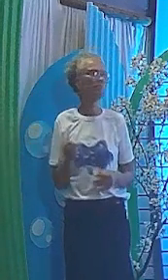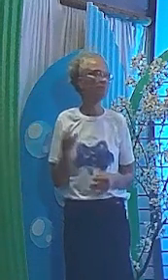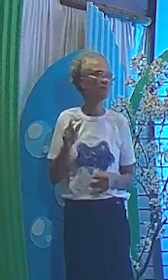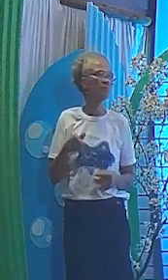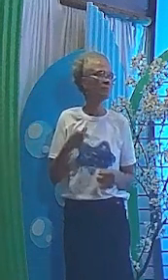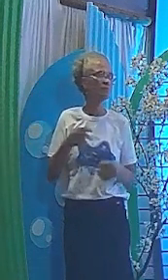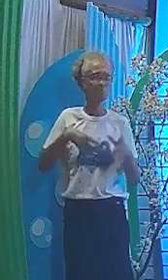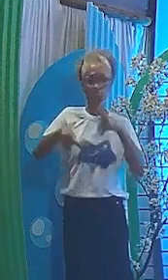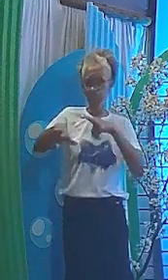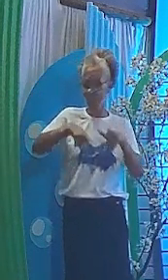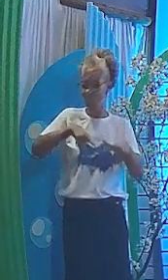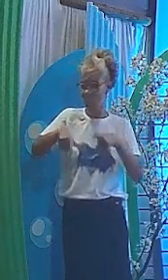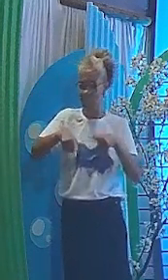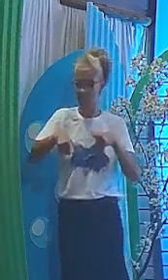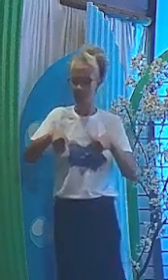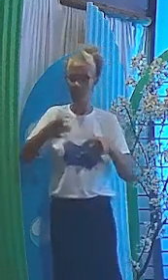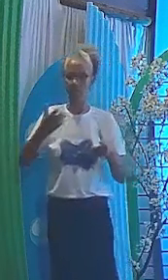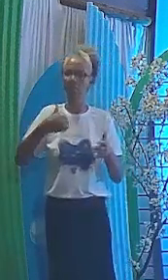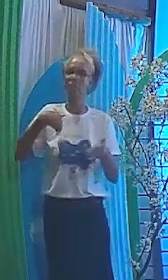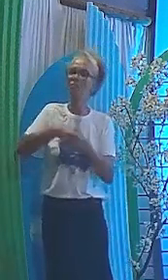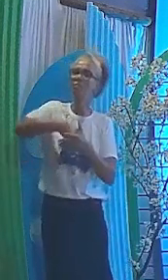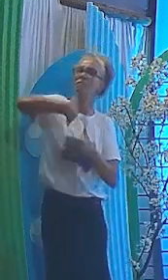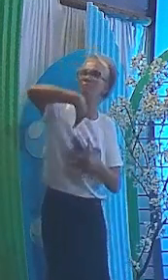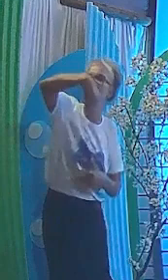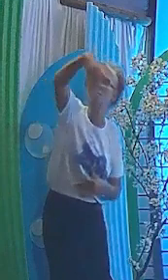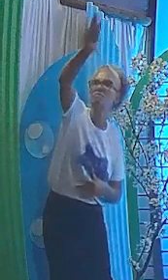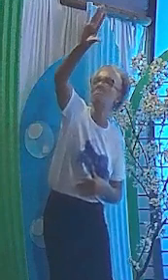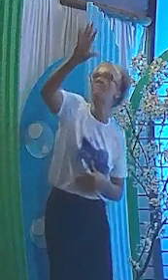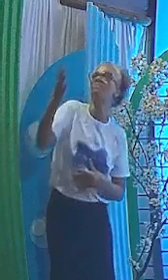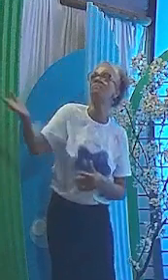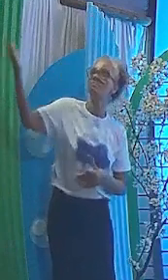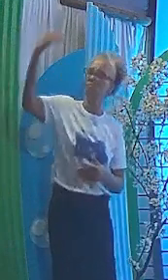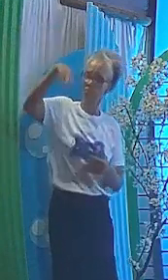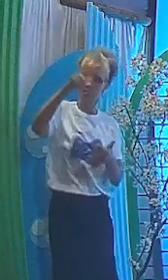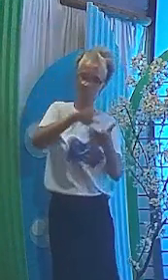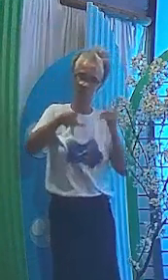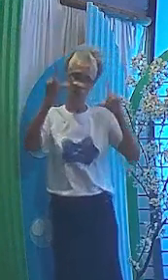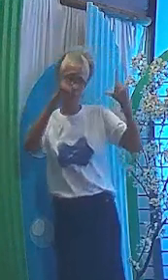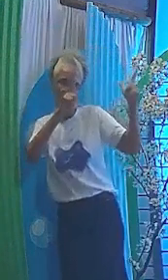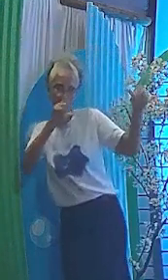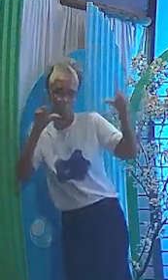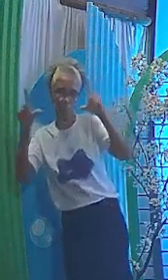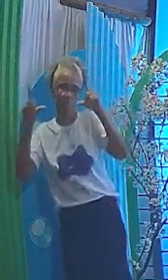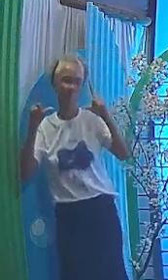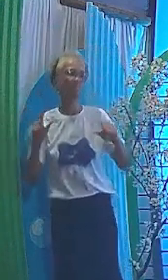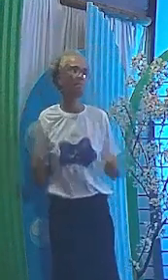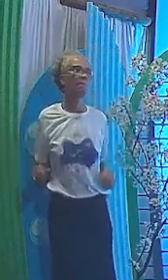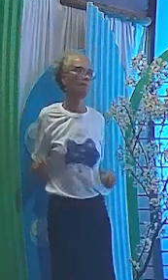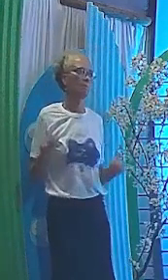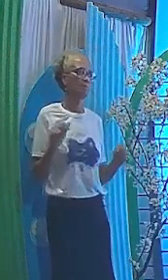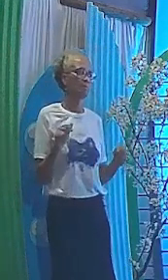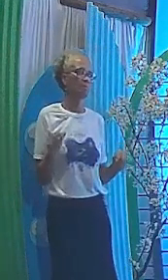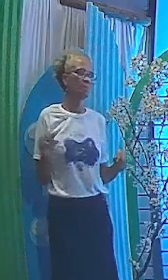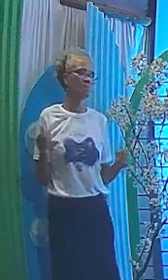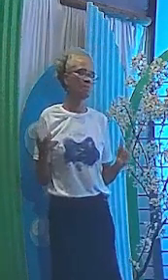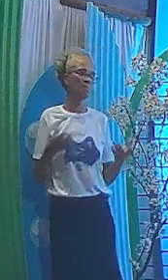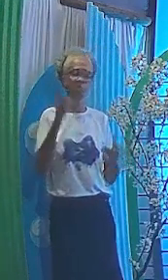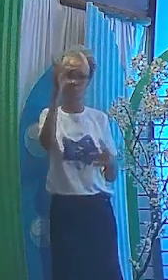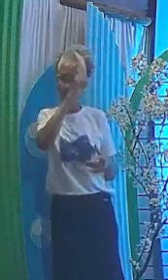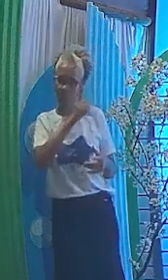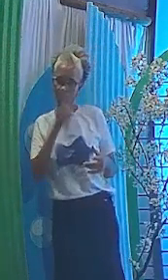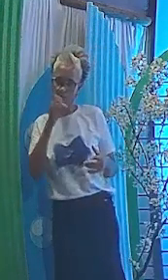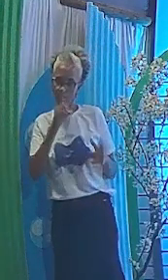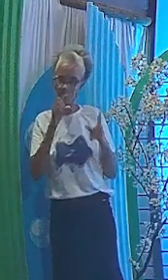personagens trabalhadores que migram das canções para os livros, para o cinema, para a televisão. Então, até domingo, o Canto